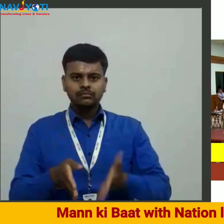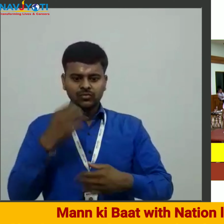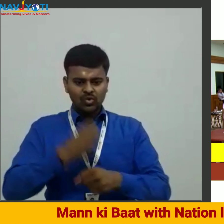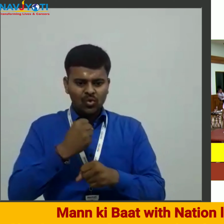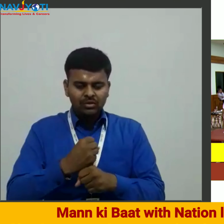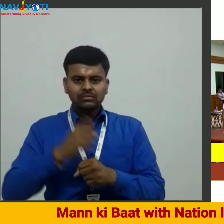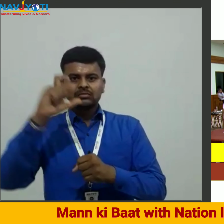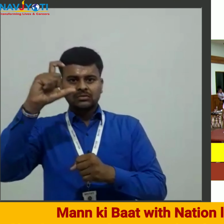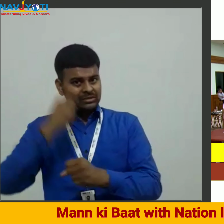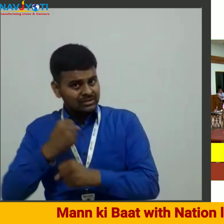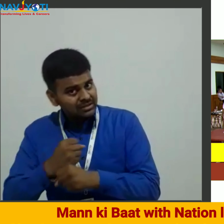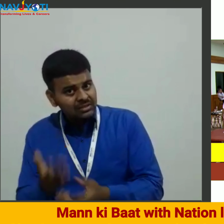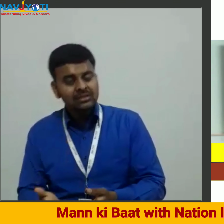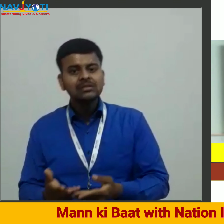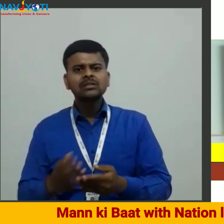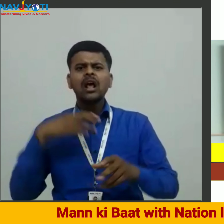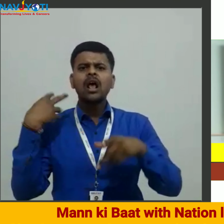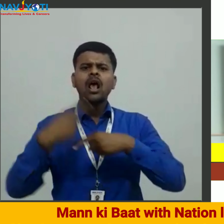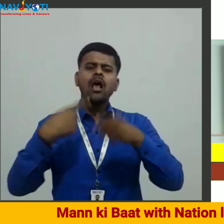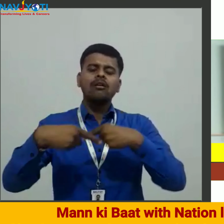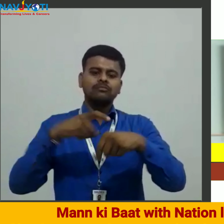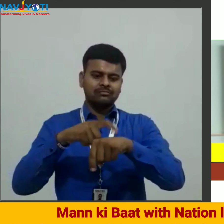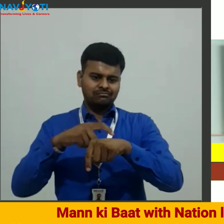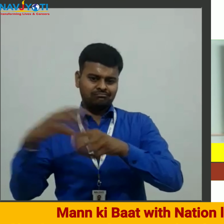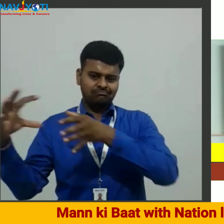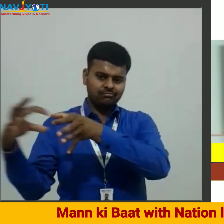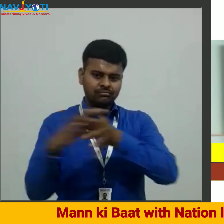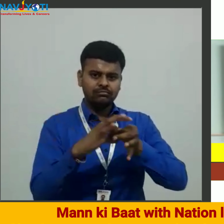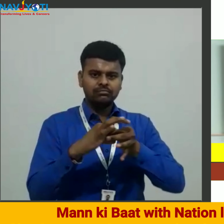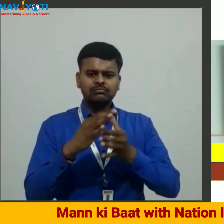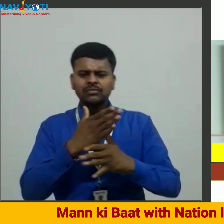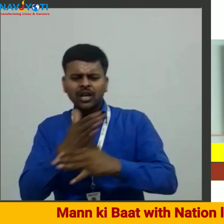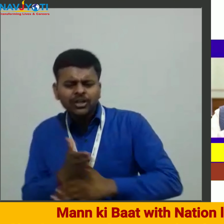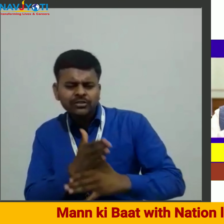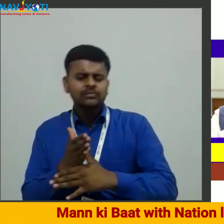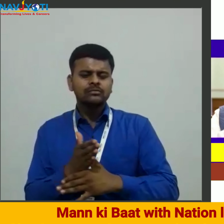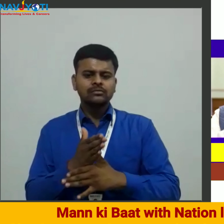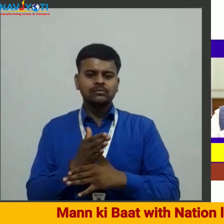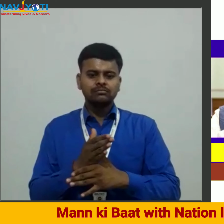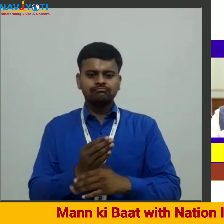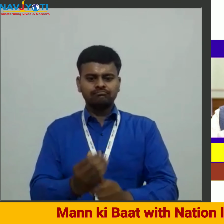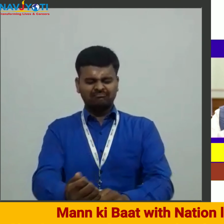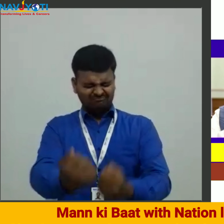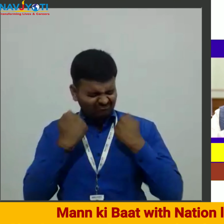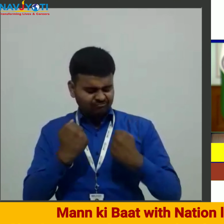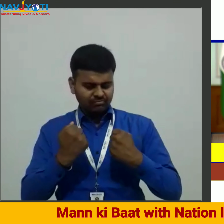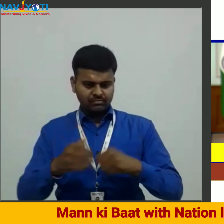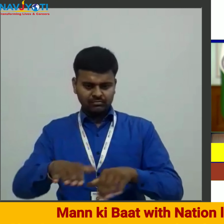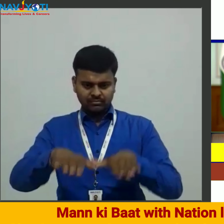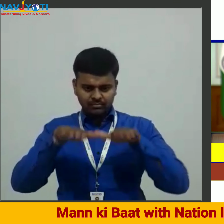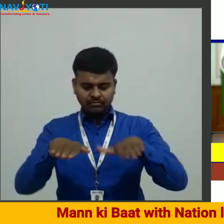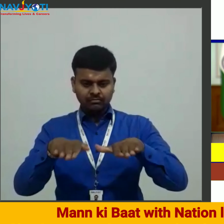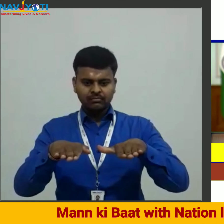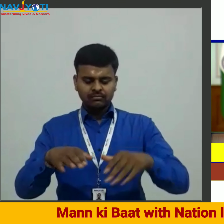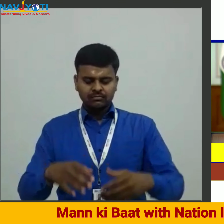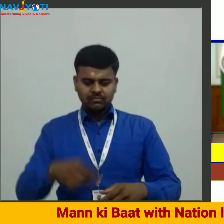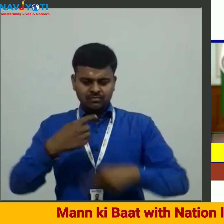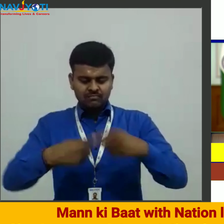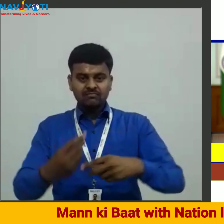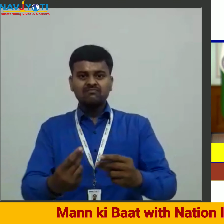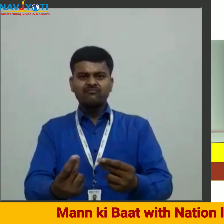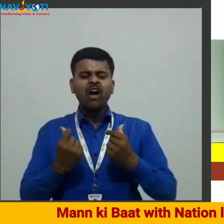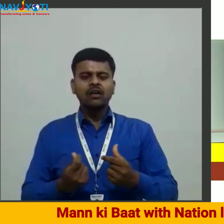हो, राज्य सरकार हो, इनका हर एक विभाग और संस्थान राहत के लिए